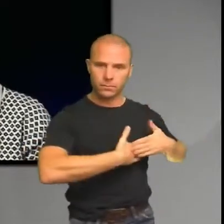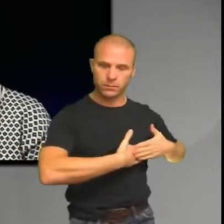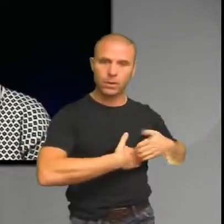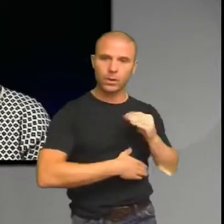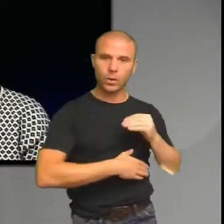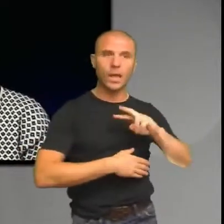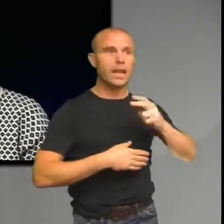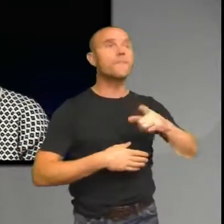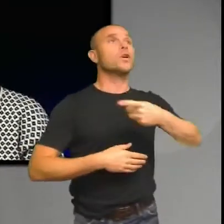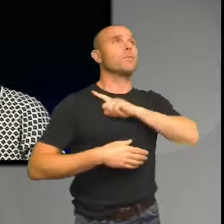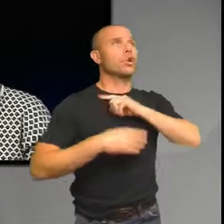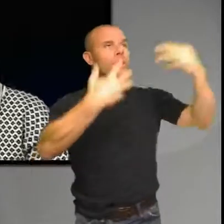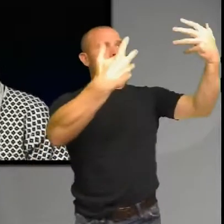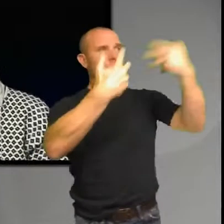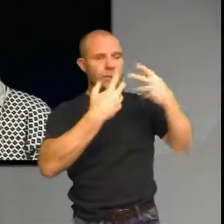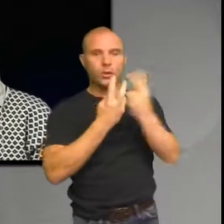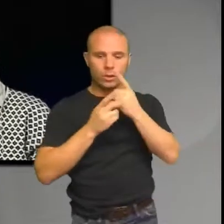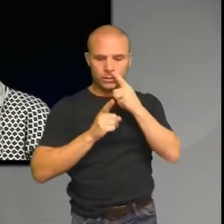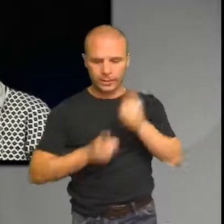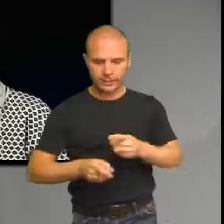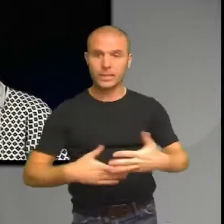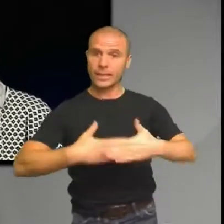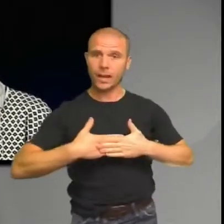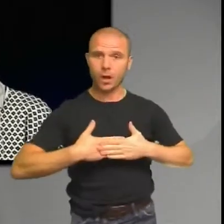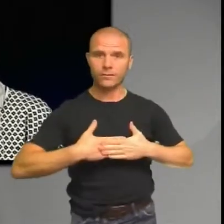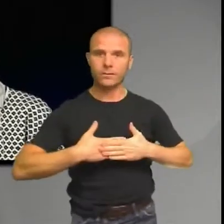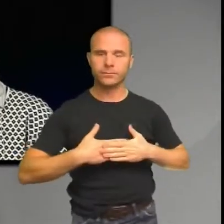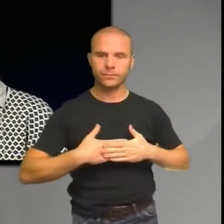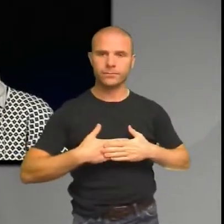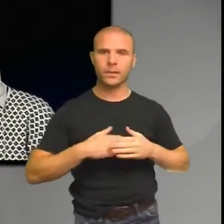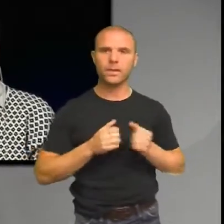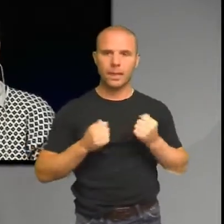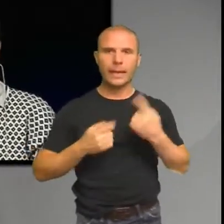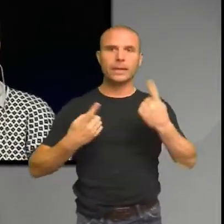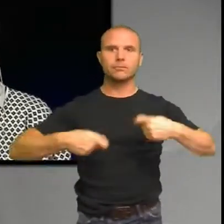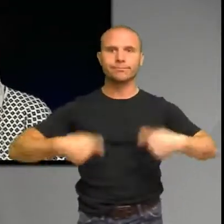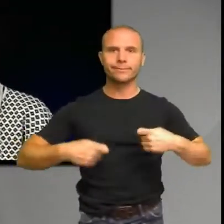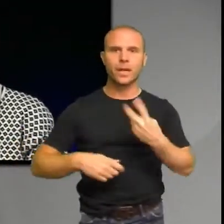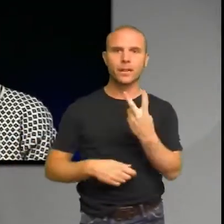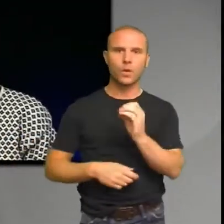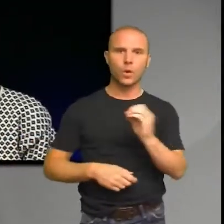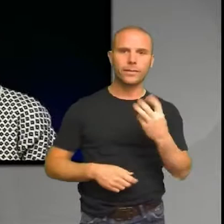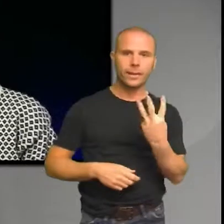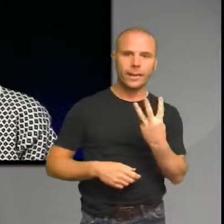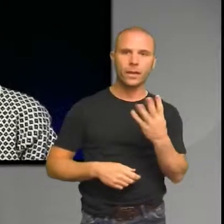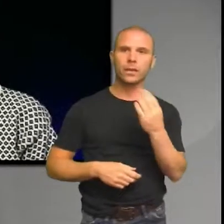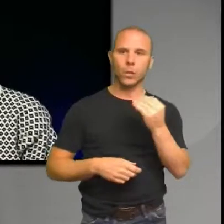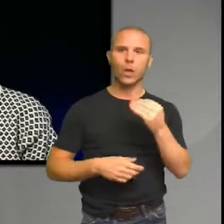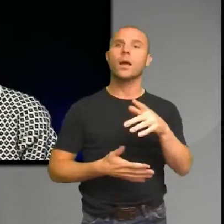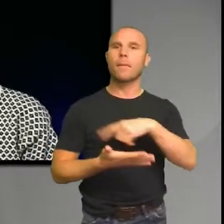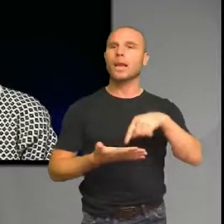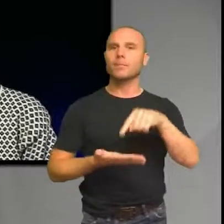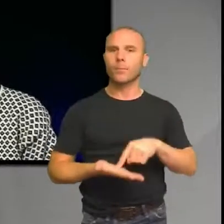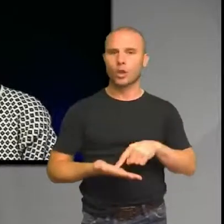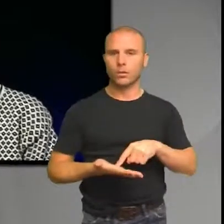går igenom elnätet. Men år 2003 så klarar man inte det. Då en solstorm gjorde Malmö strömlöst i upp